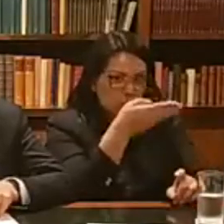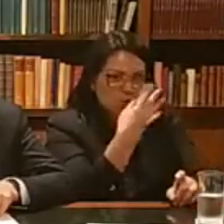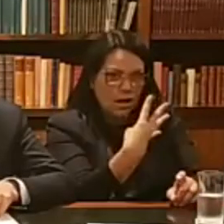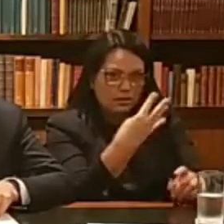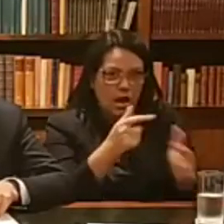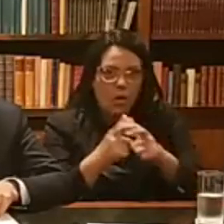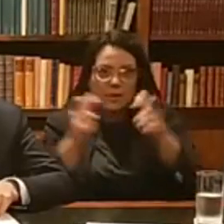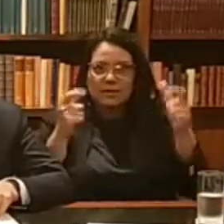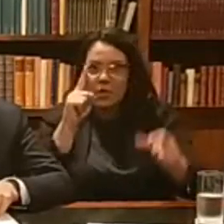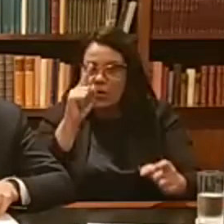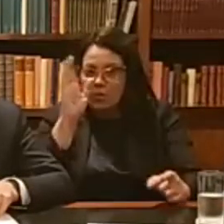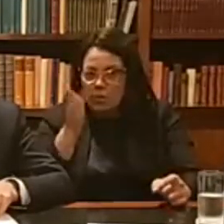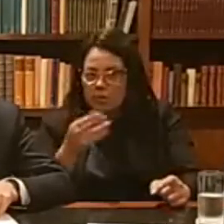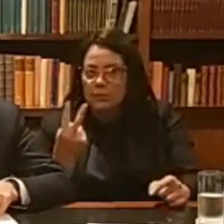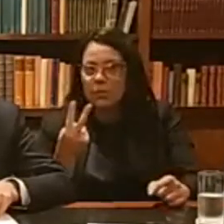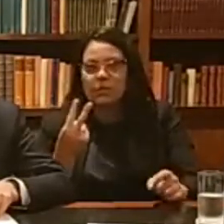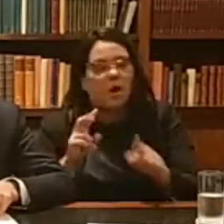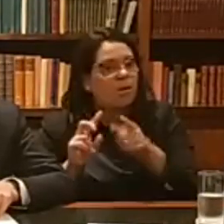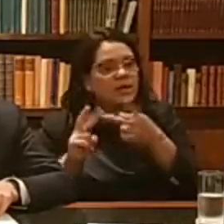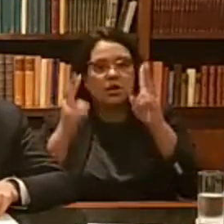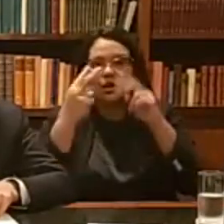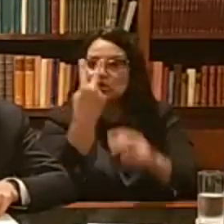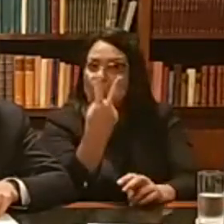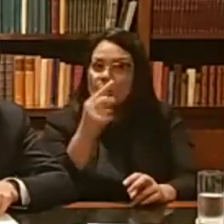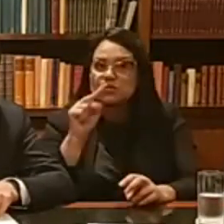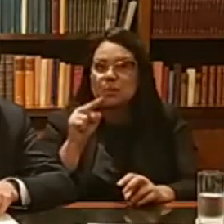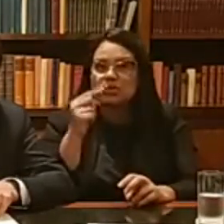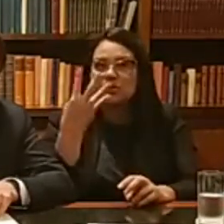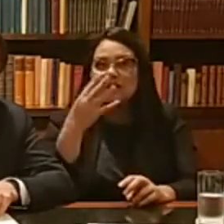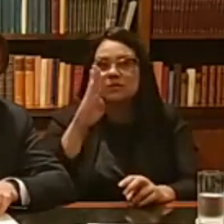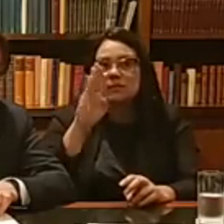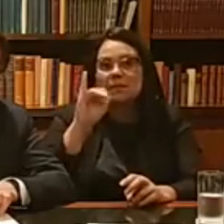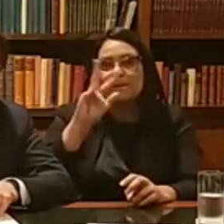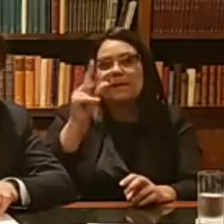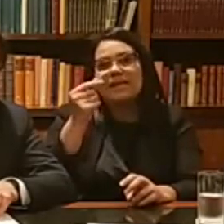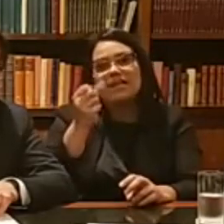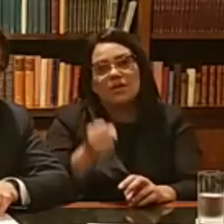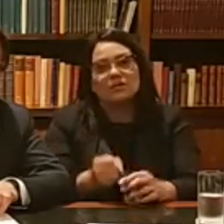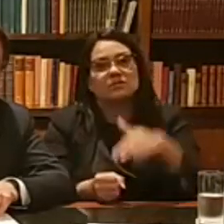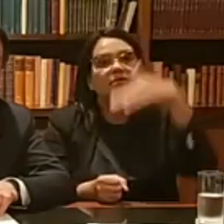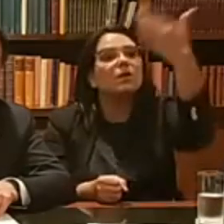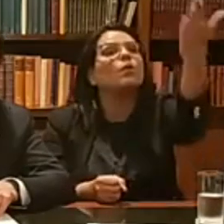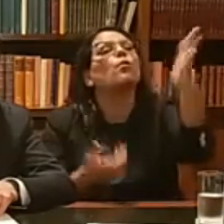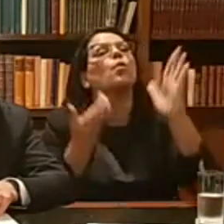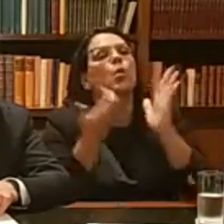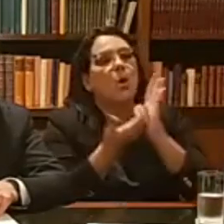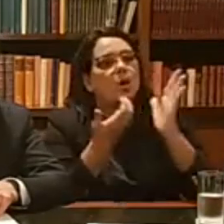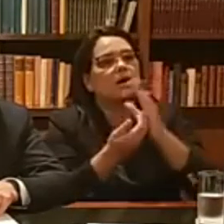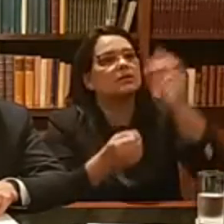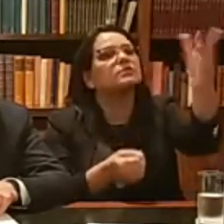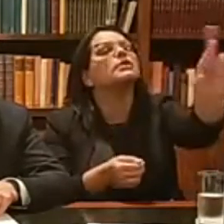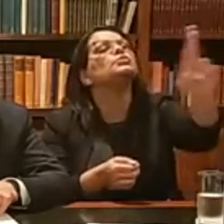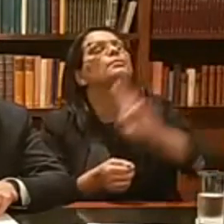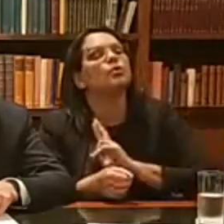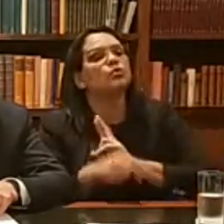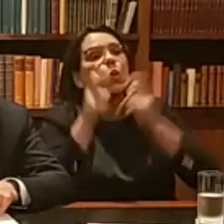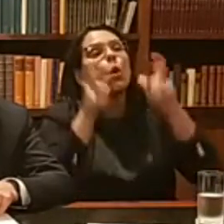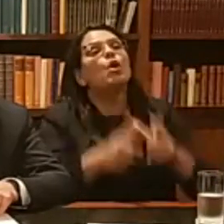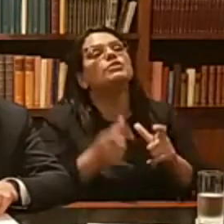de 3,4 bilhões de reais. O Congresso tem que apontar qual é a receita, qual a fonte da